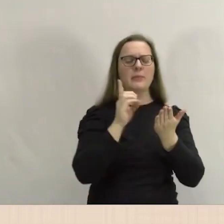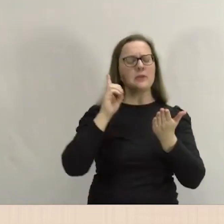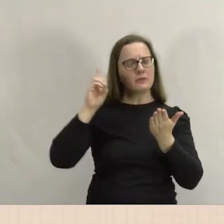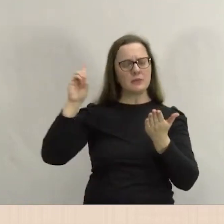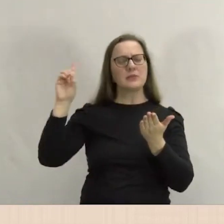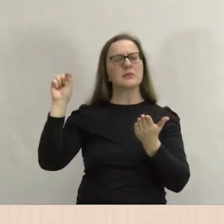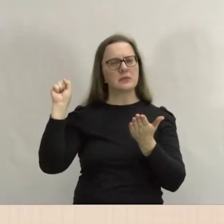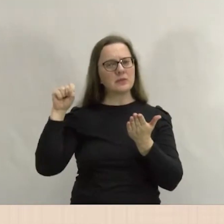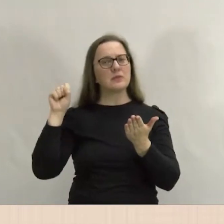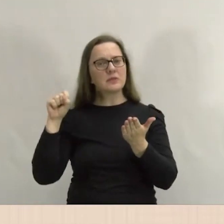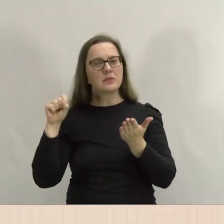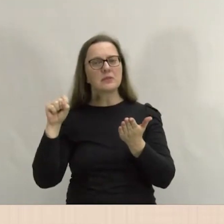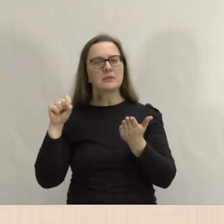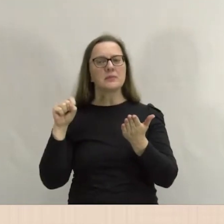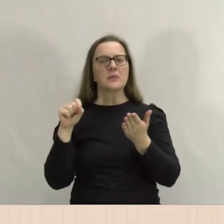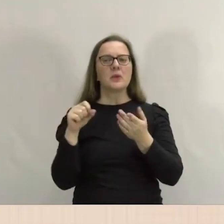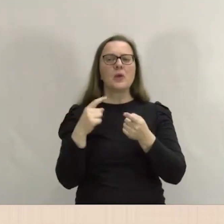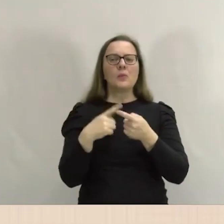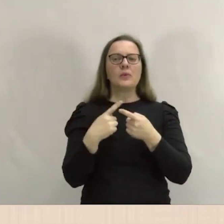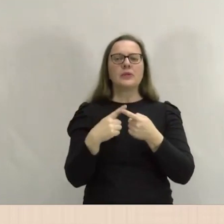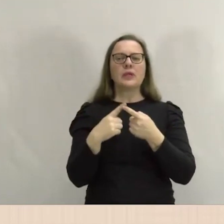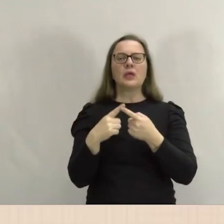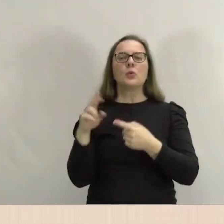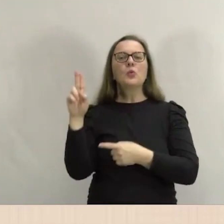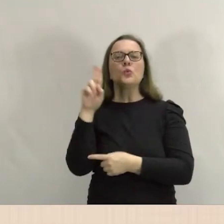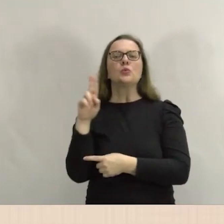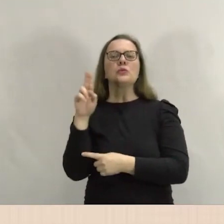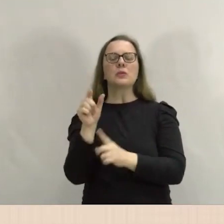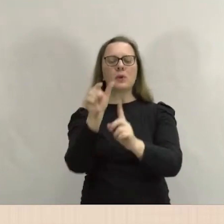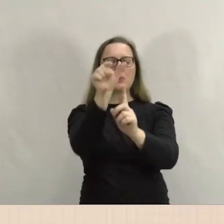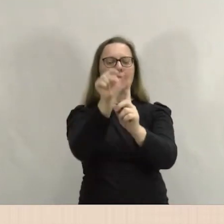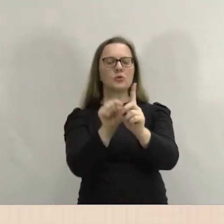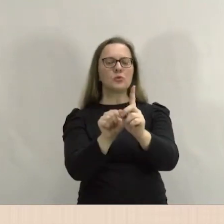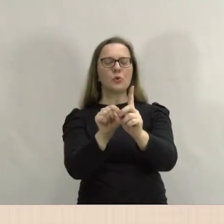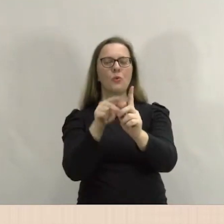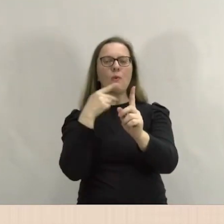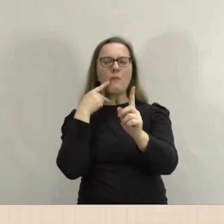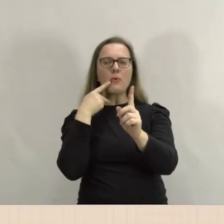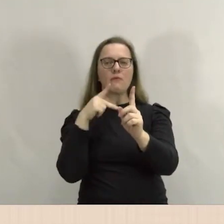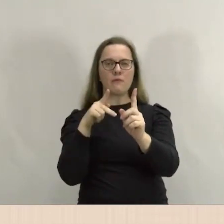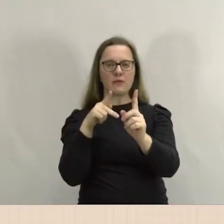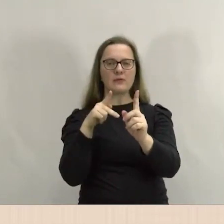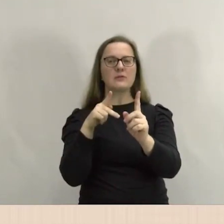algum profeta, falar de uma maneira viva para nós.